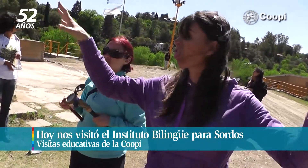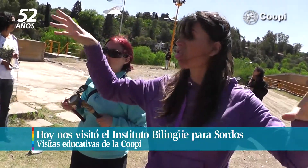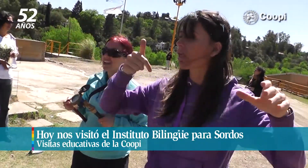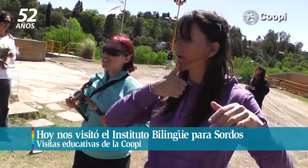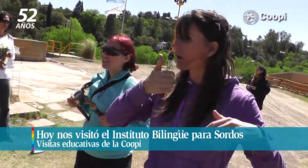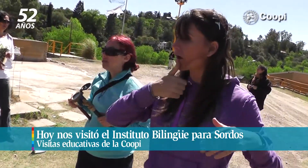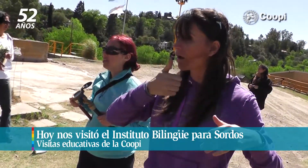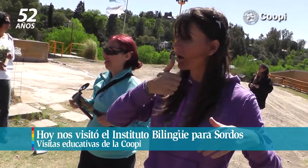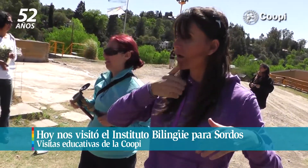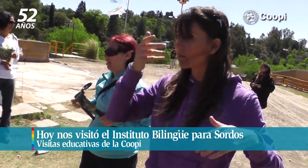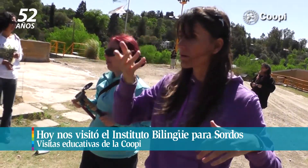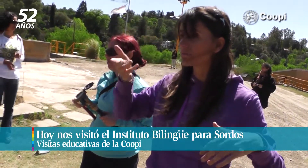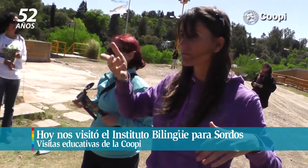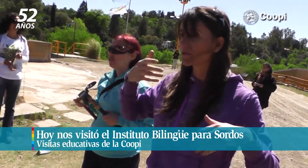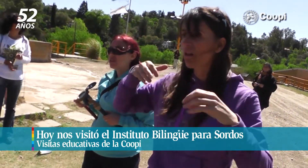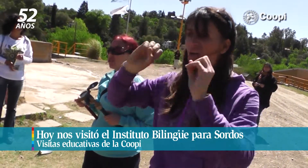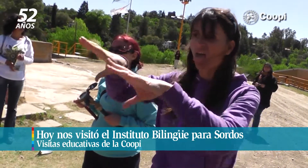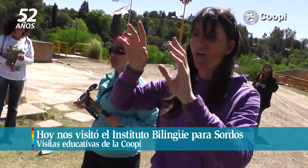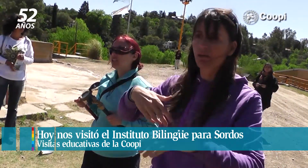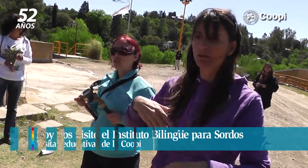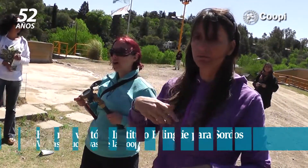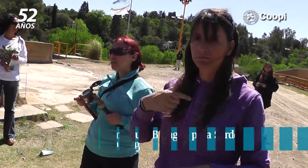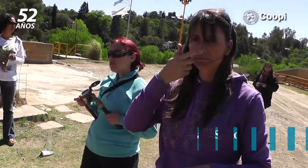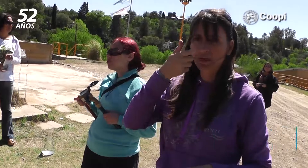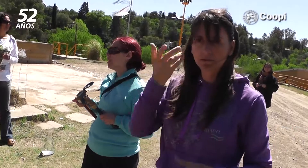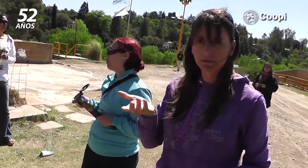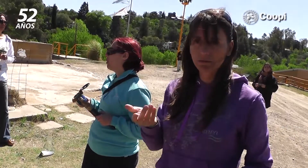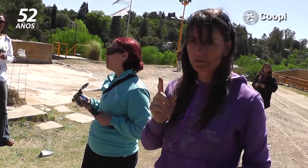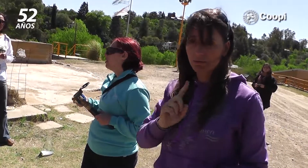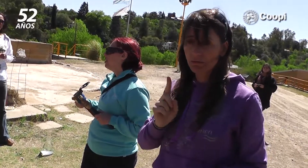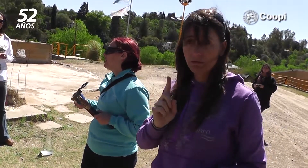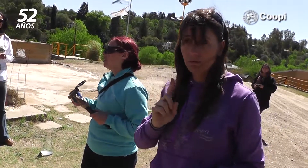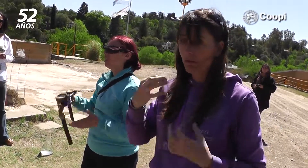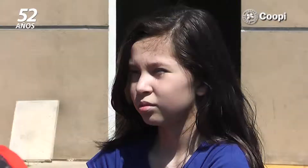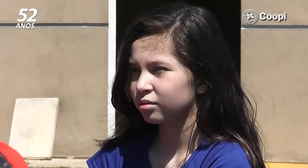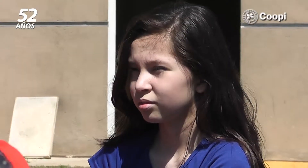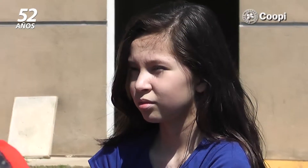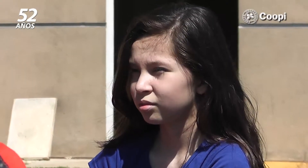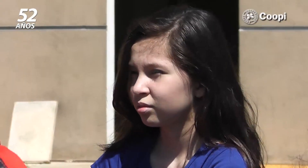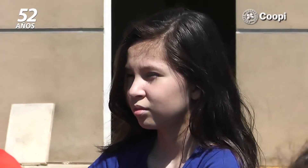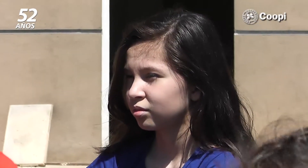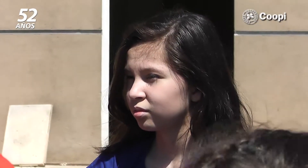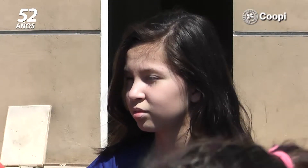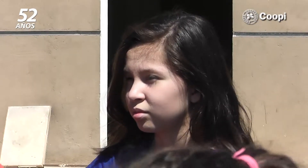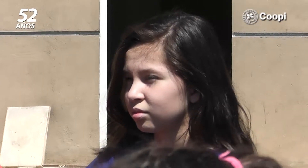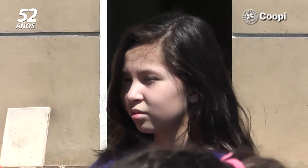zona semiárida, en una zona donde no hay mucha agua. Y tenemos un problema, la gente usa mucha